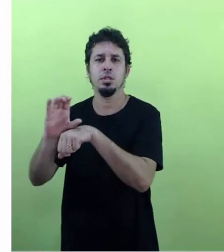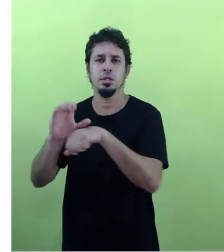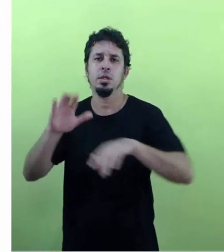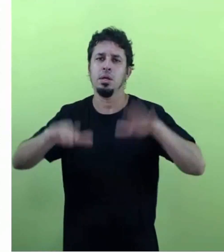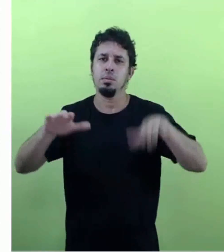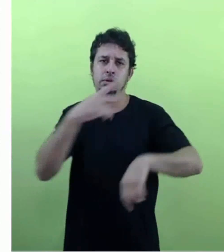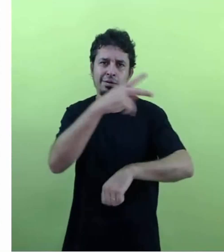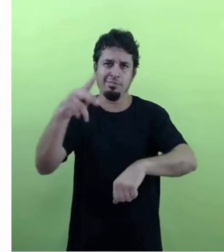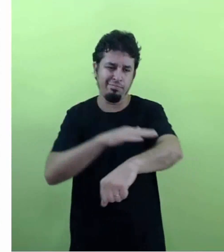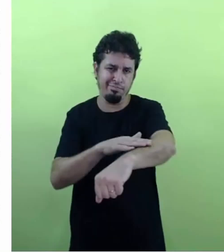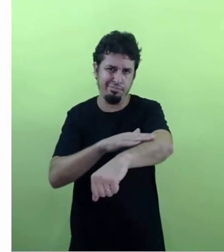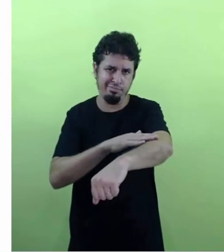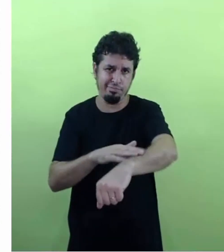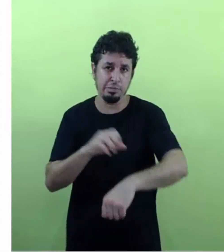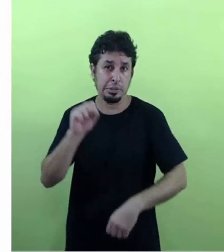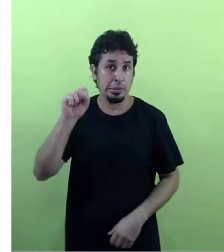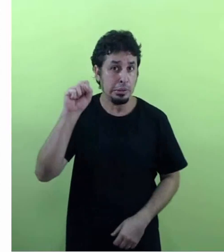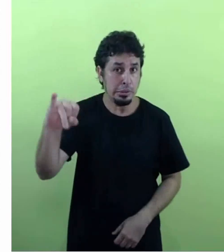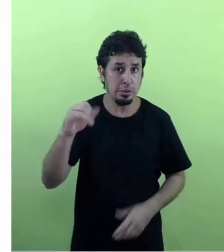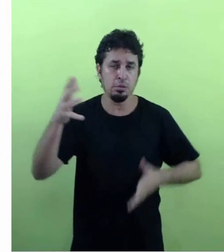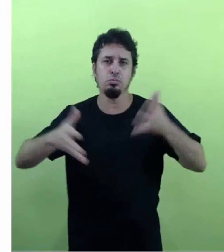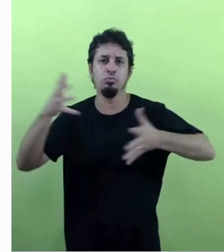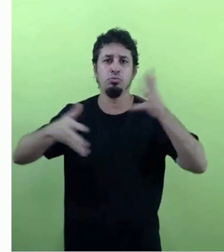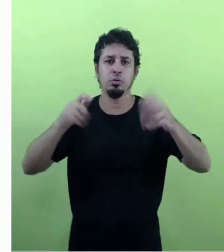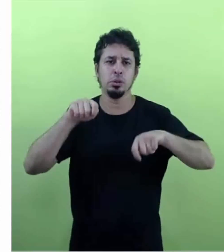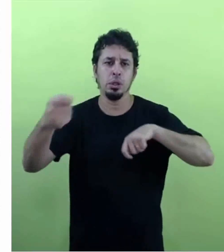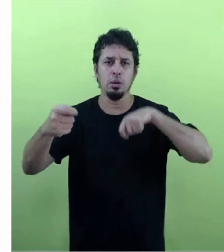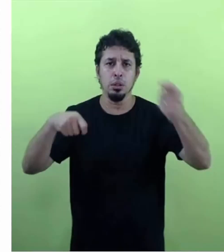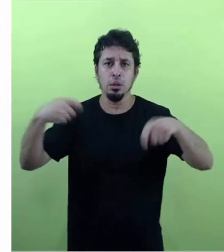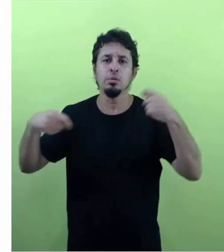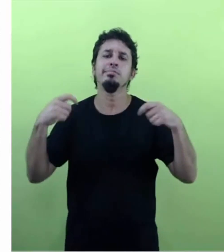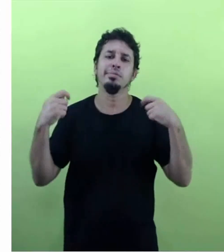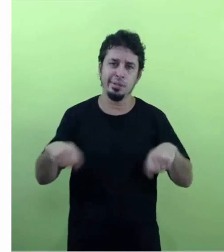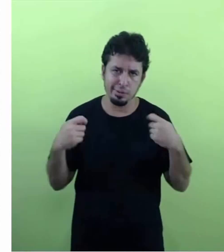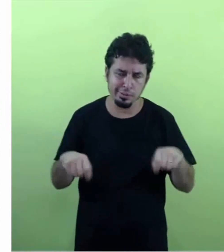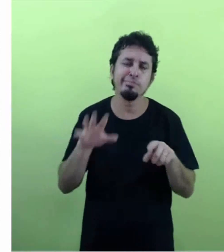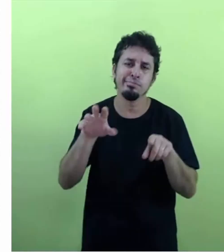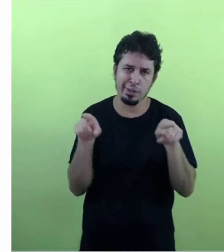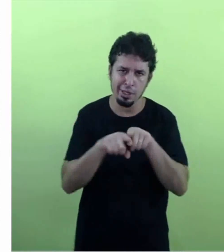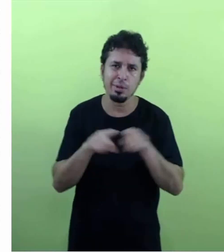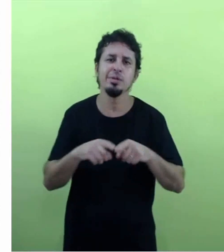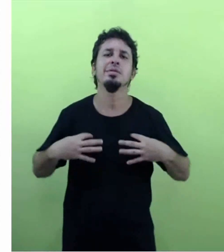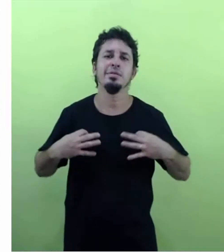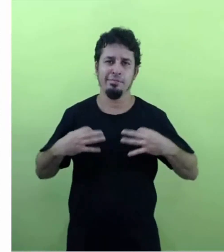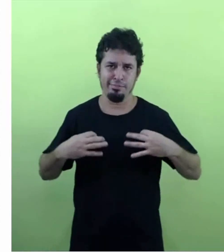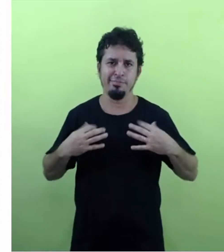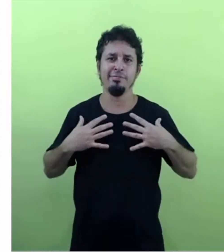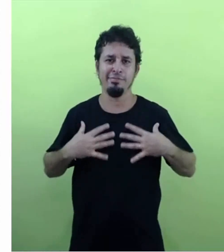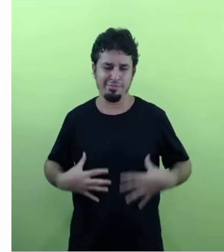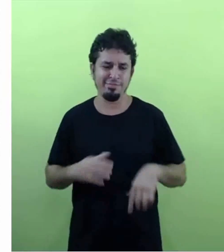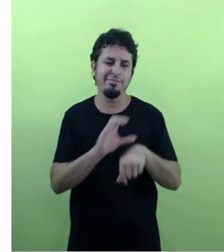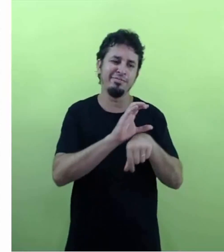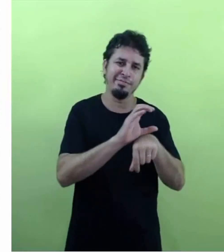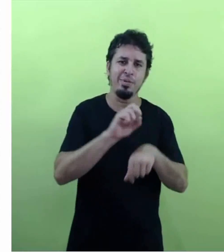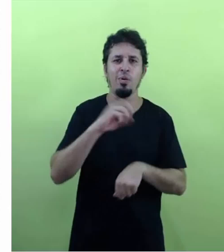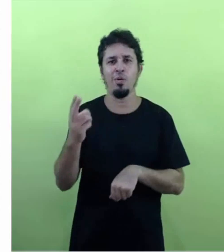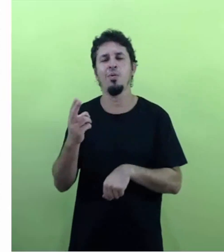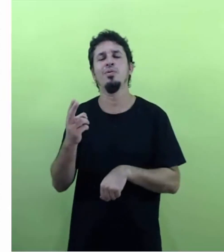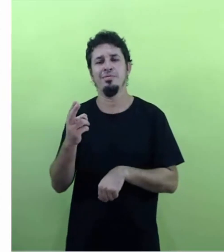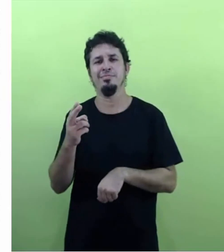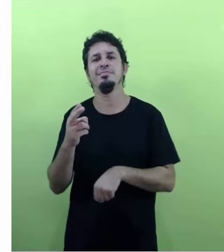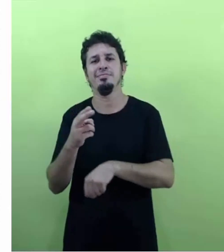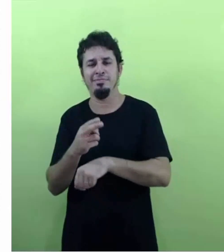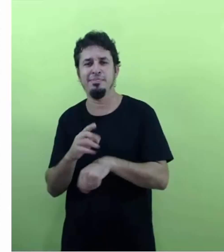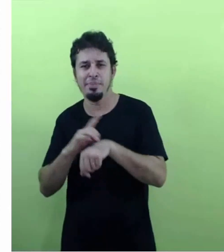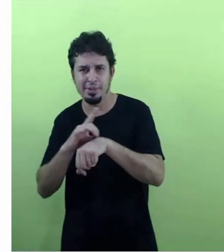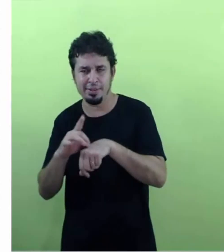de acordo com o tom de pele, e quando sinalizar os sinais, deve-se usar também camisa preta ou cinza de